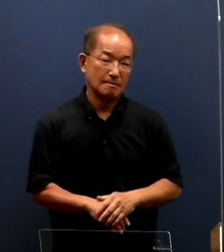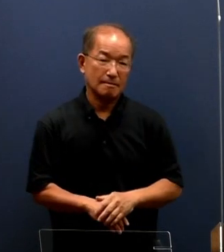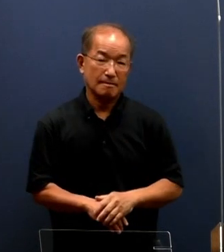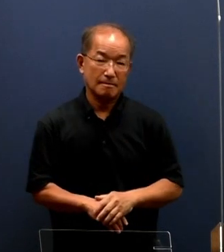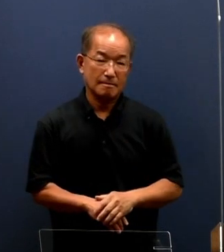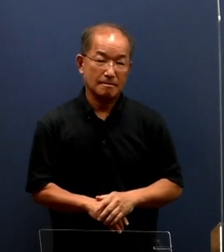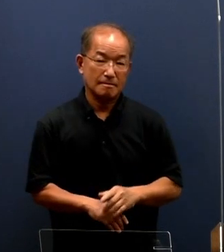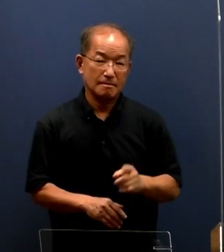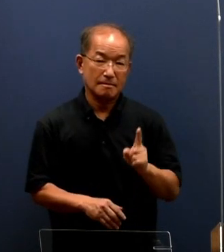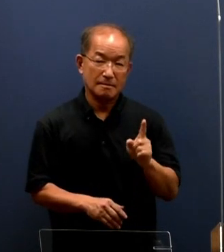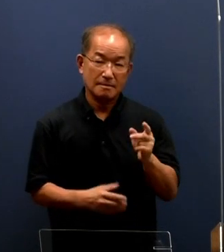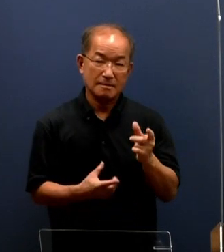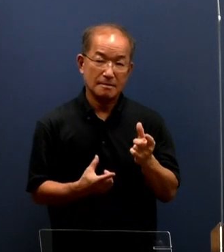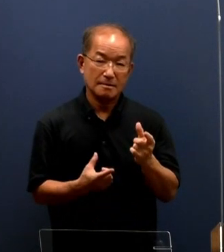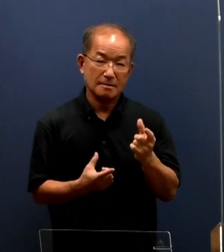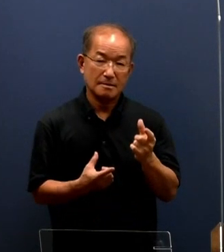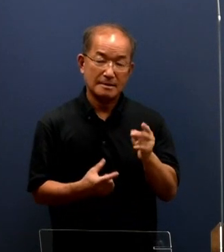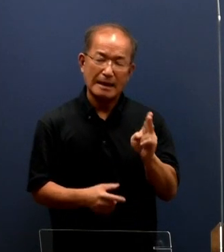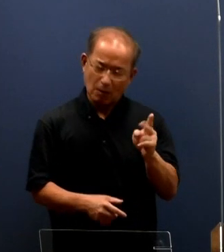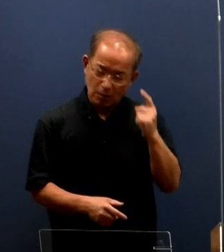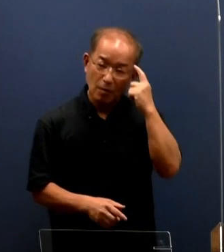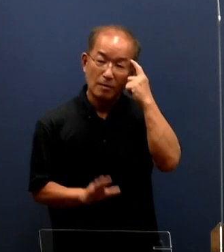なんだろうと、